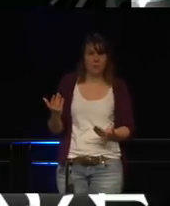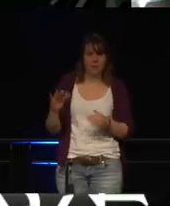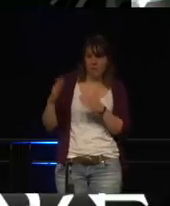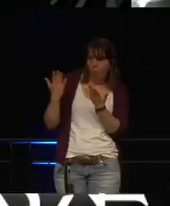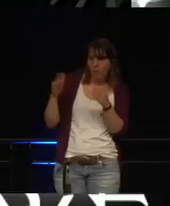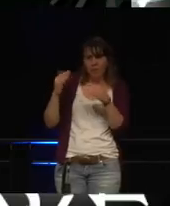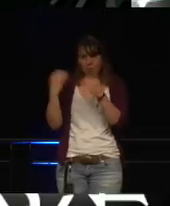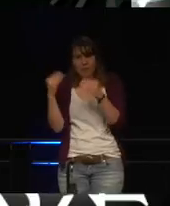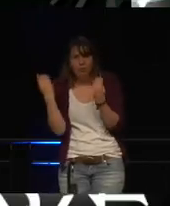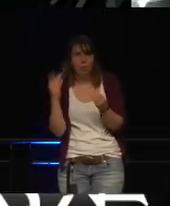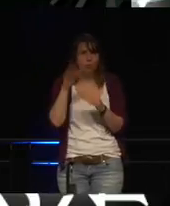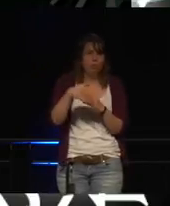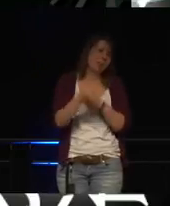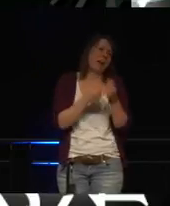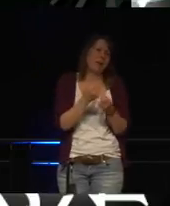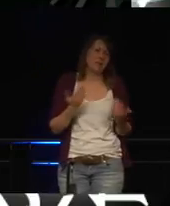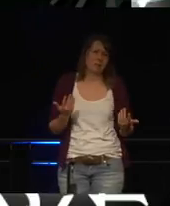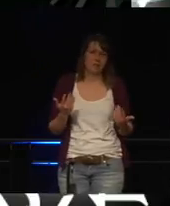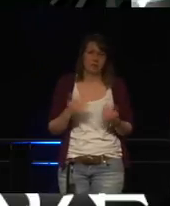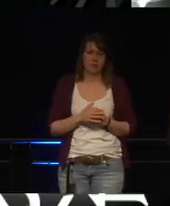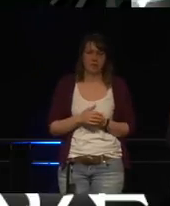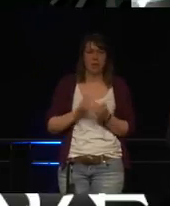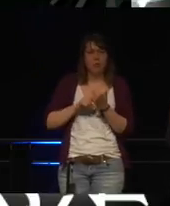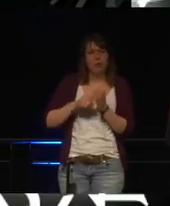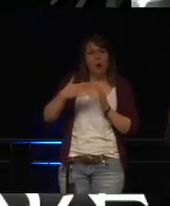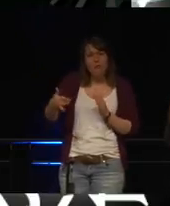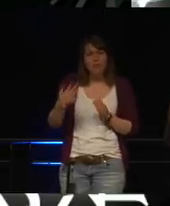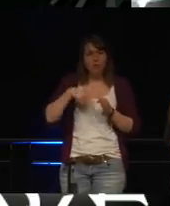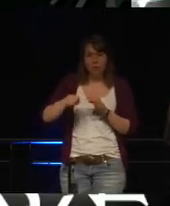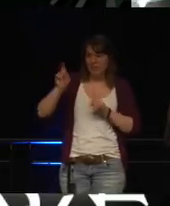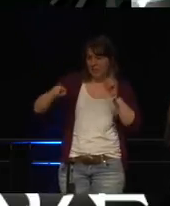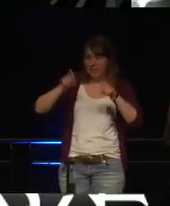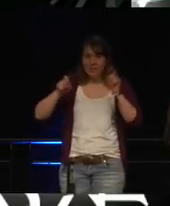A veces también el clicktivismo funciona